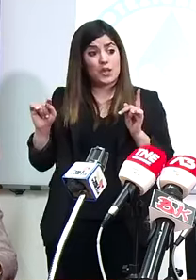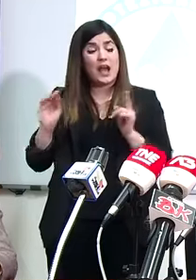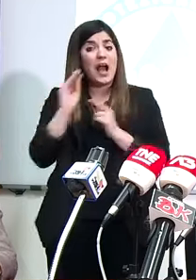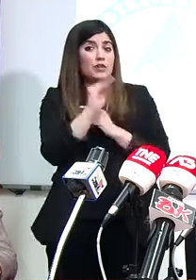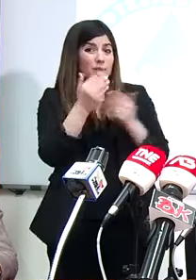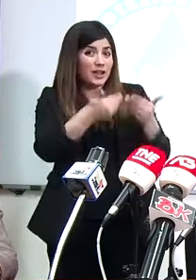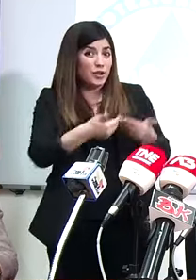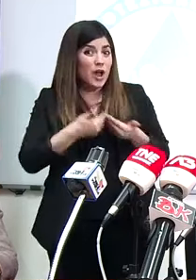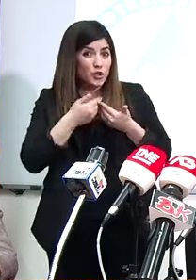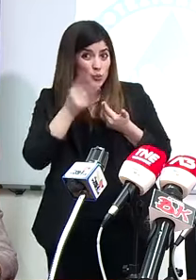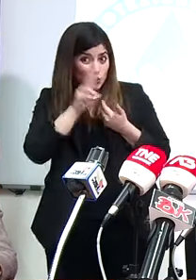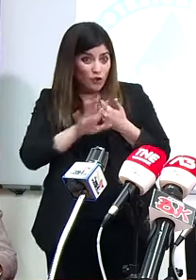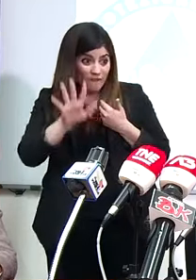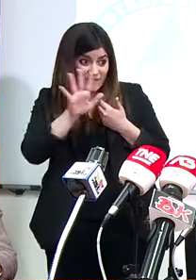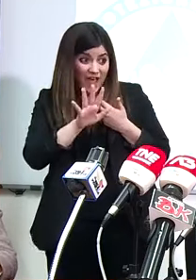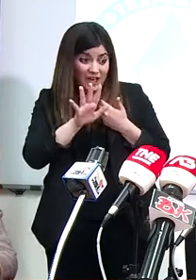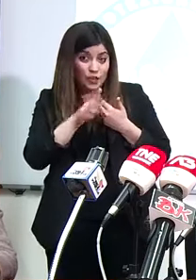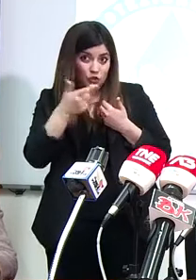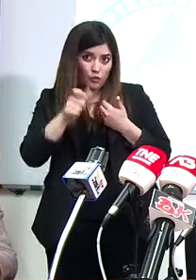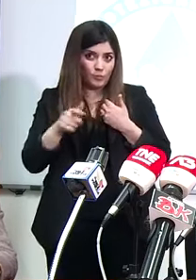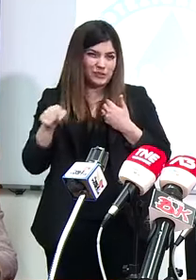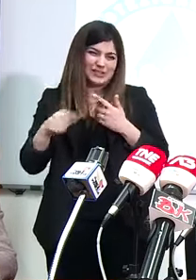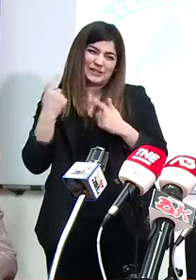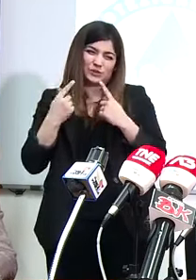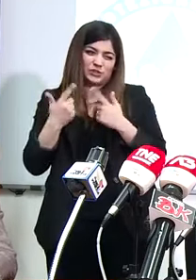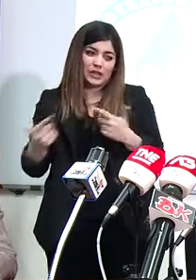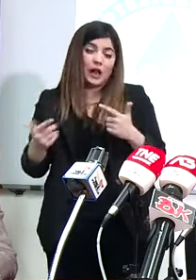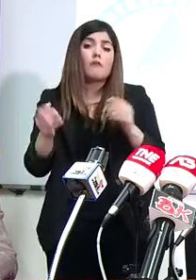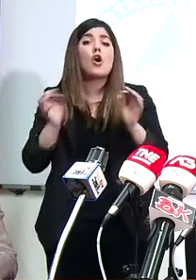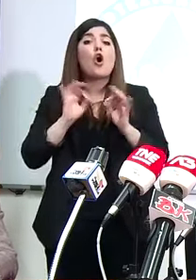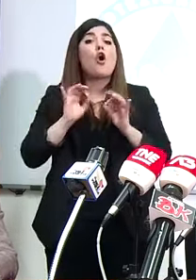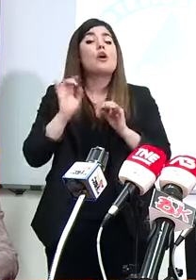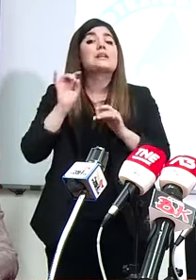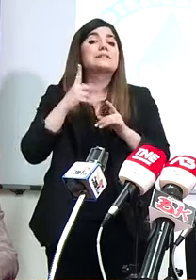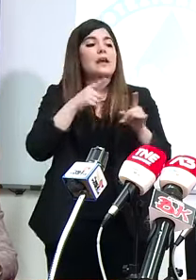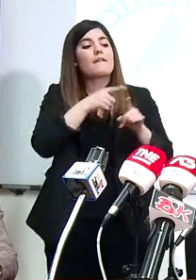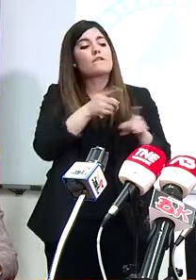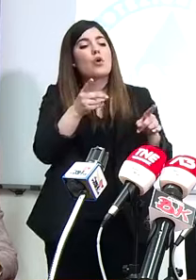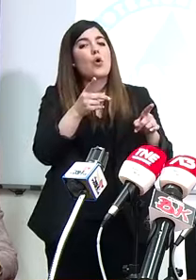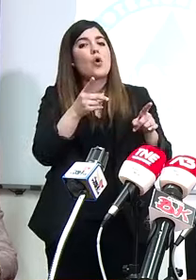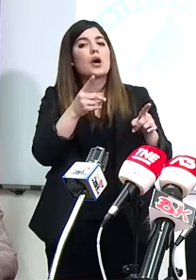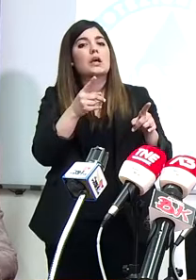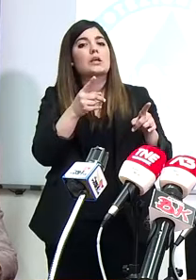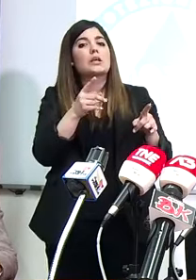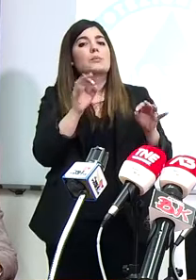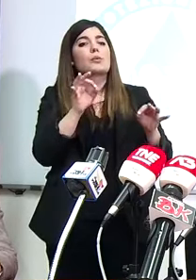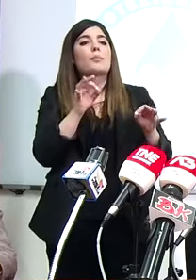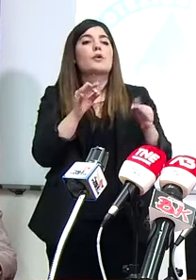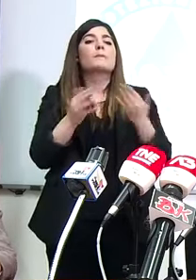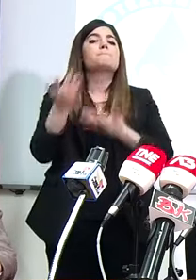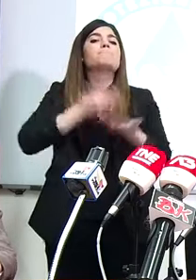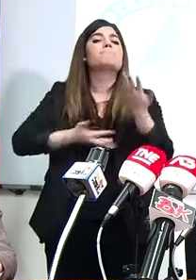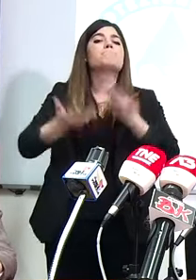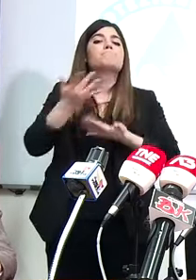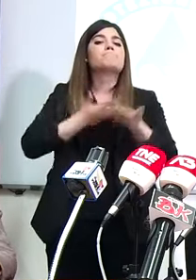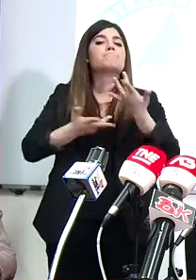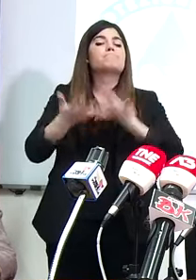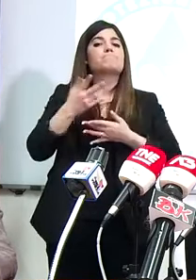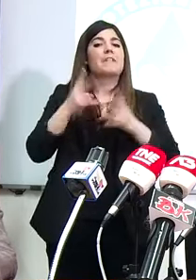sono messi e la seconda cosa si è comunque avete avuto uno scambio proprio sulle indagini della procura di nola